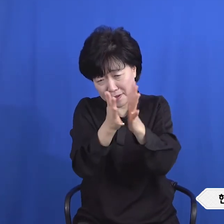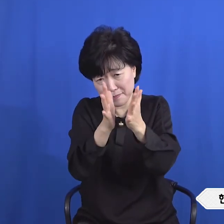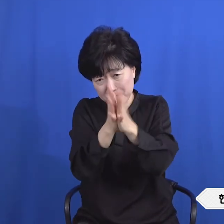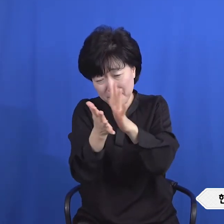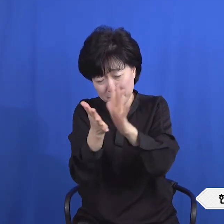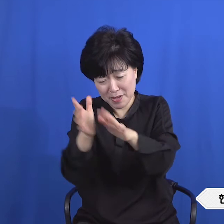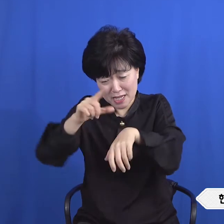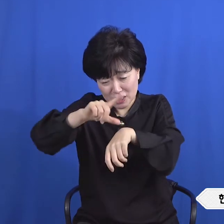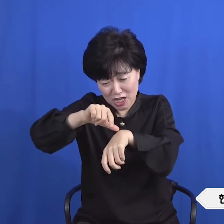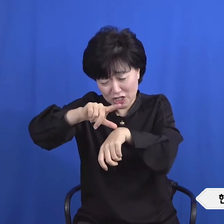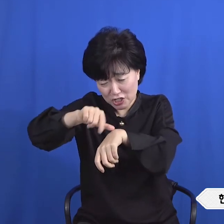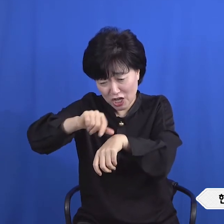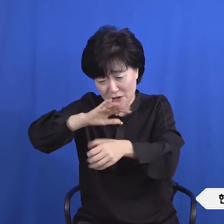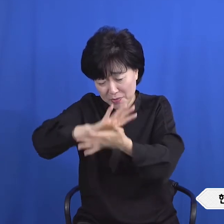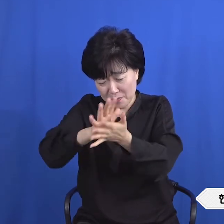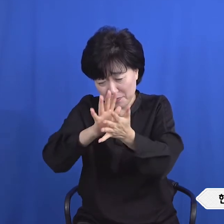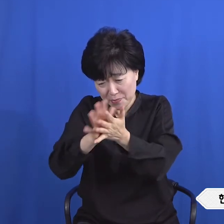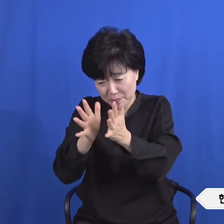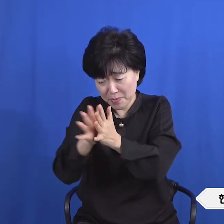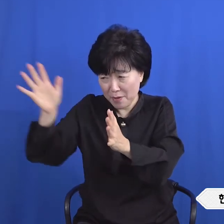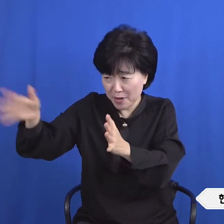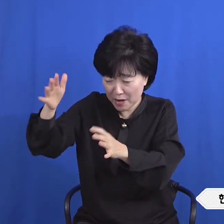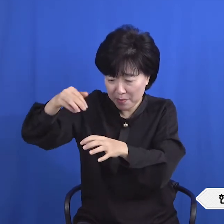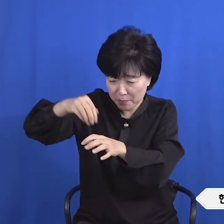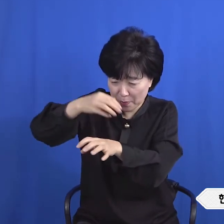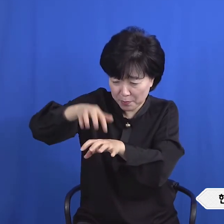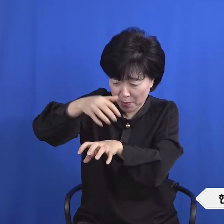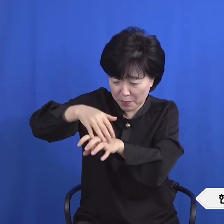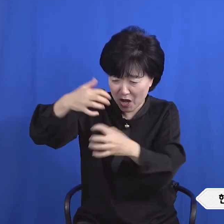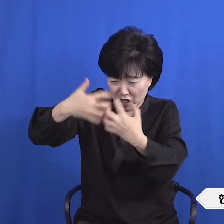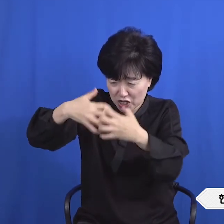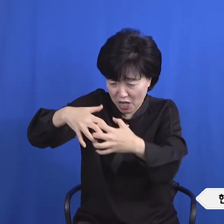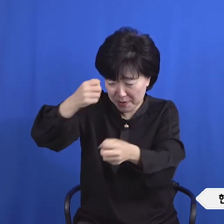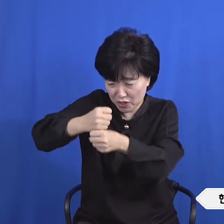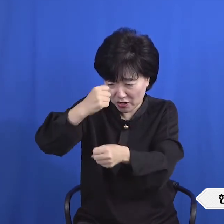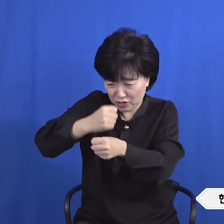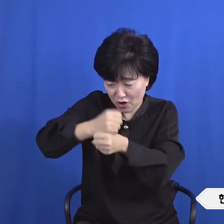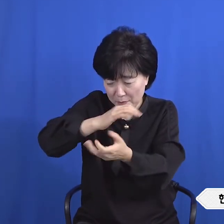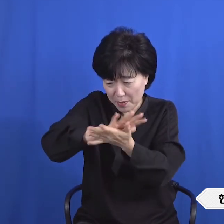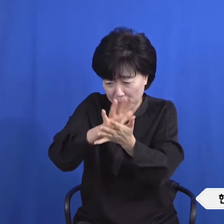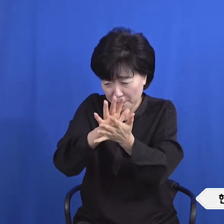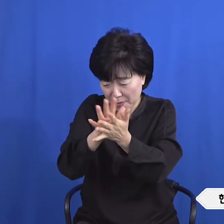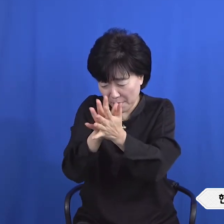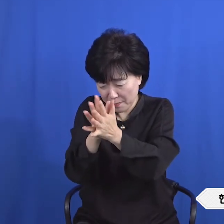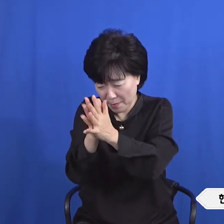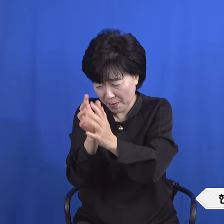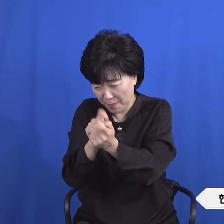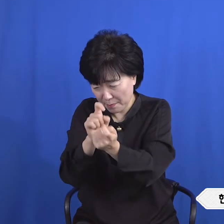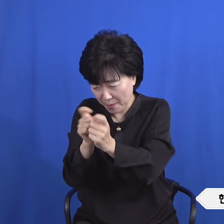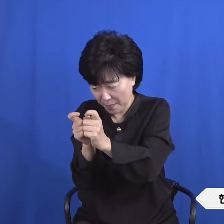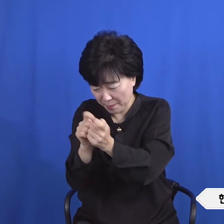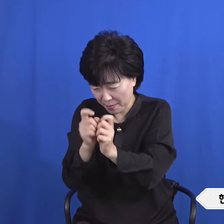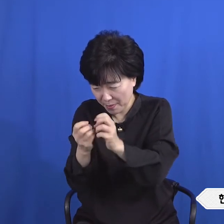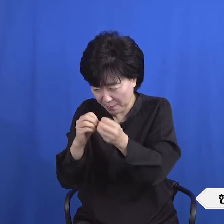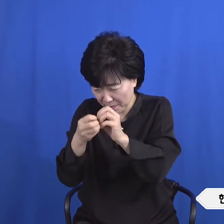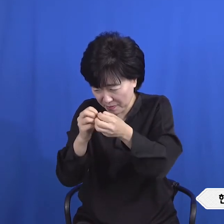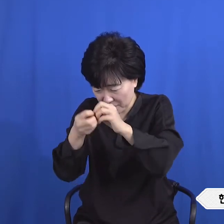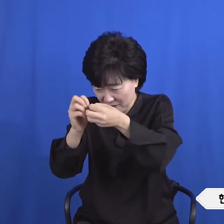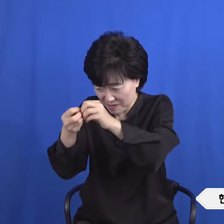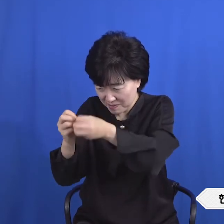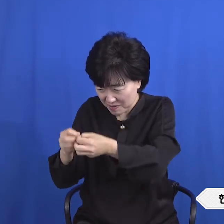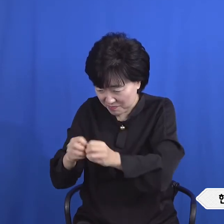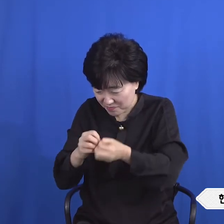초침이 되고 또 바람의 풍화작용에 이거 톱니바퀴가 되고 또 바람이 불 때 그게 탁 아구가 탁 맞아